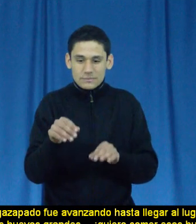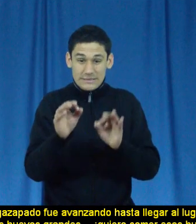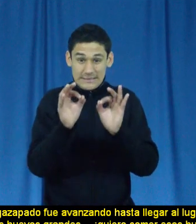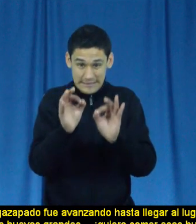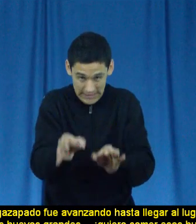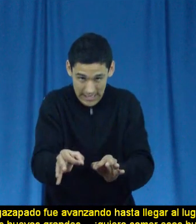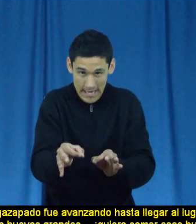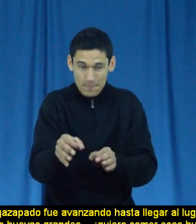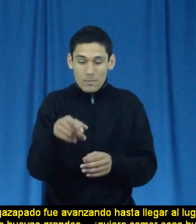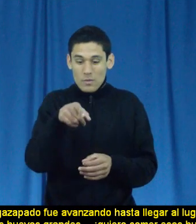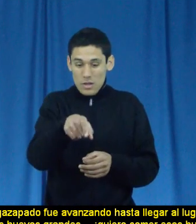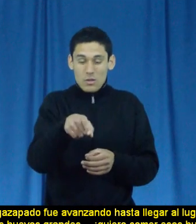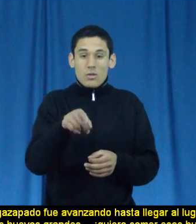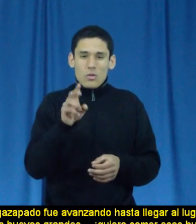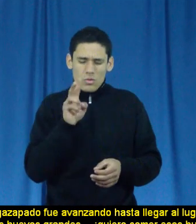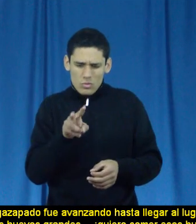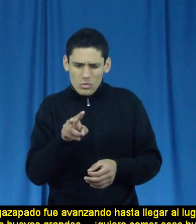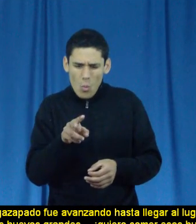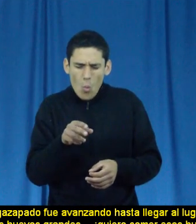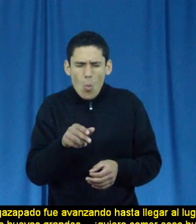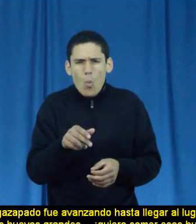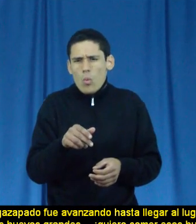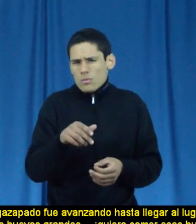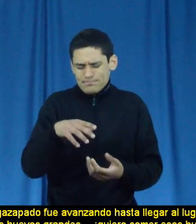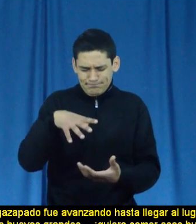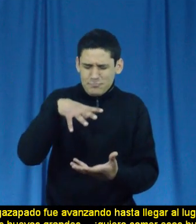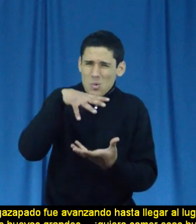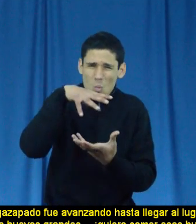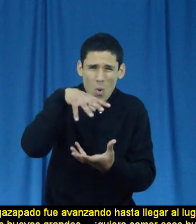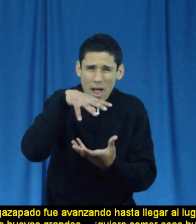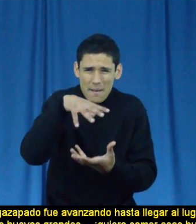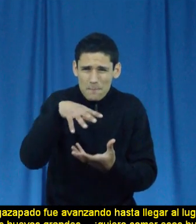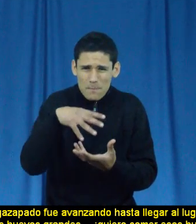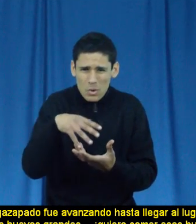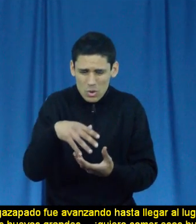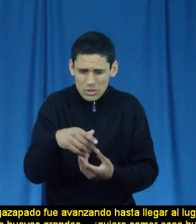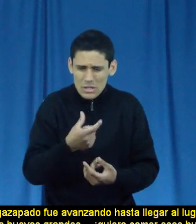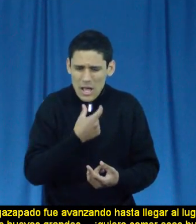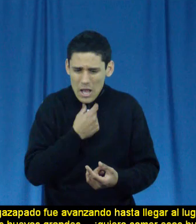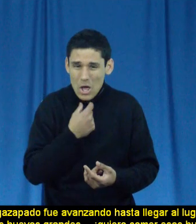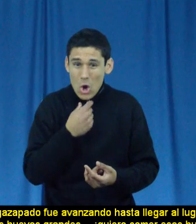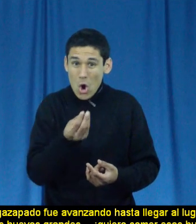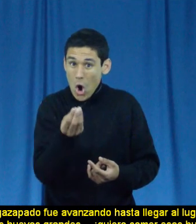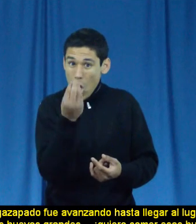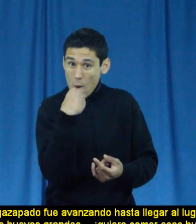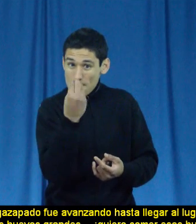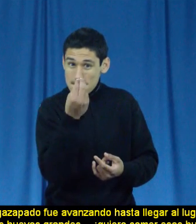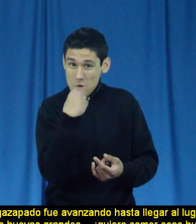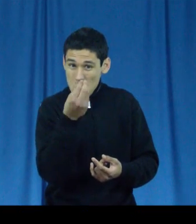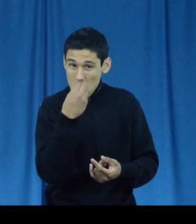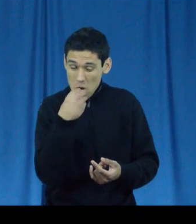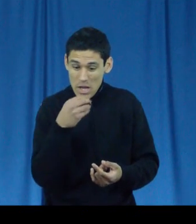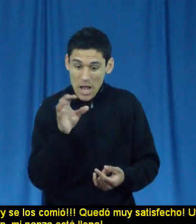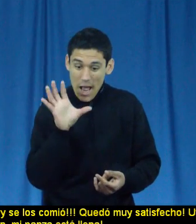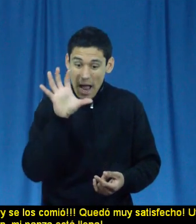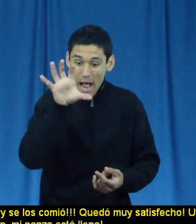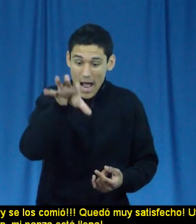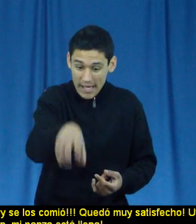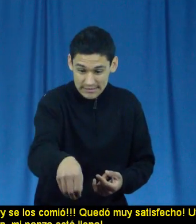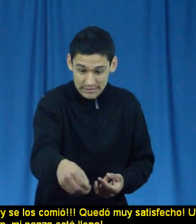Despacito el zorro agazapado fue avanzando hasta llegar al lugar. Ahí vio esos hermosos huevos grandes.